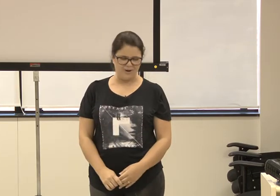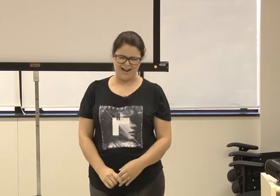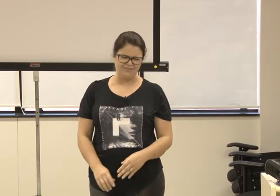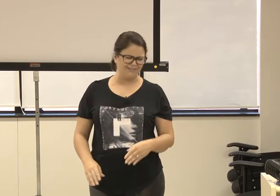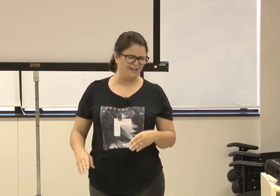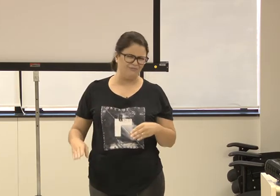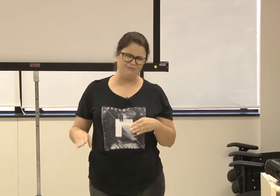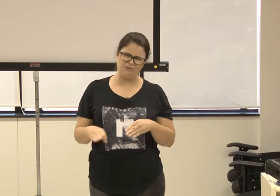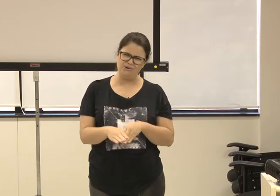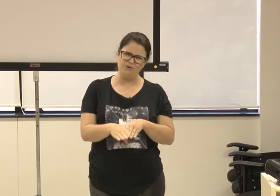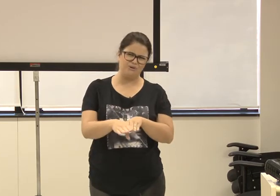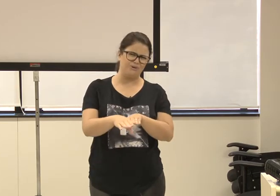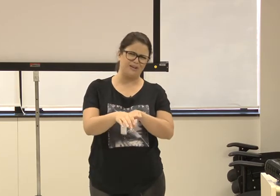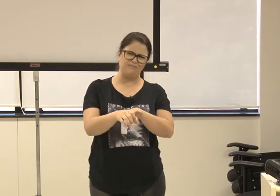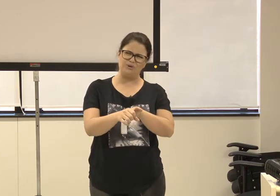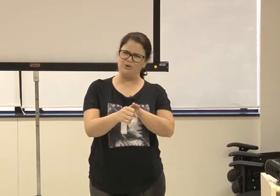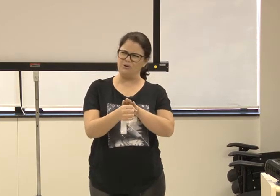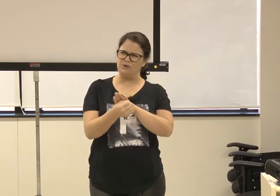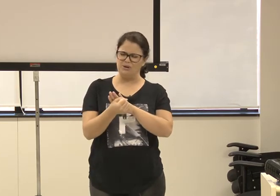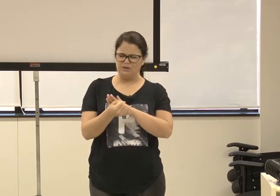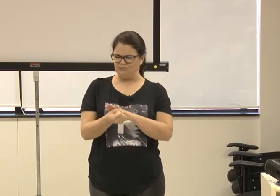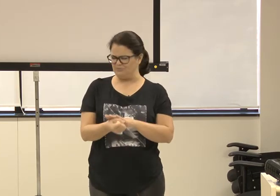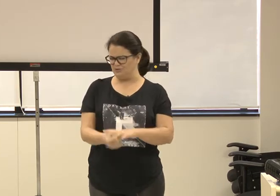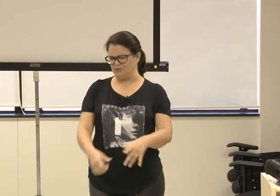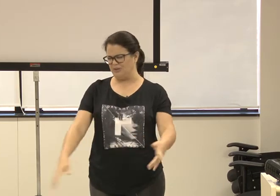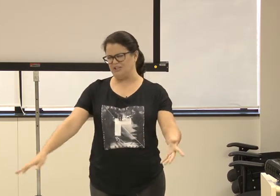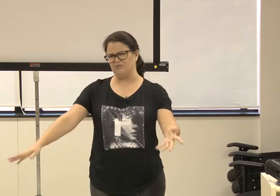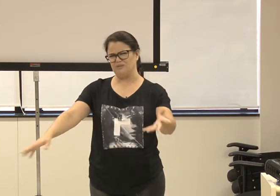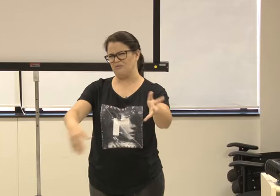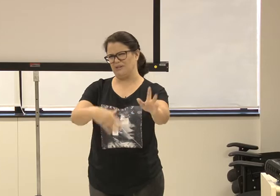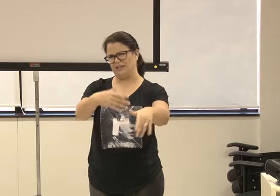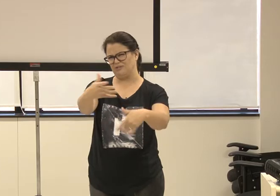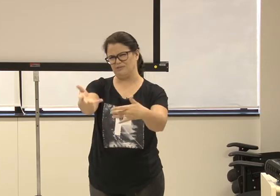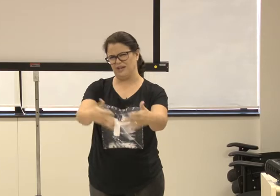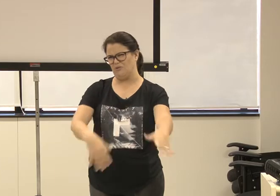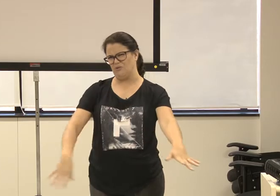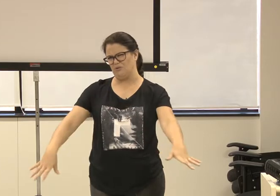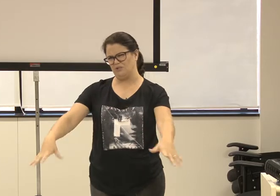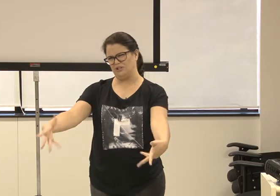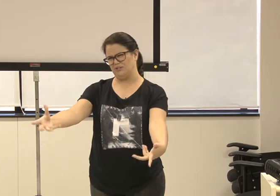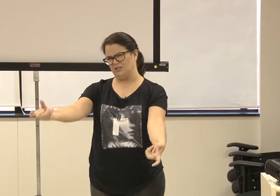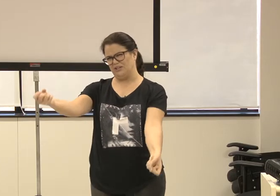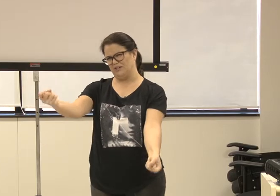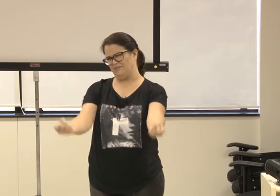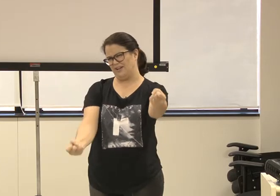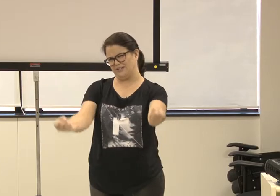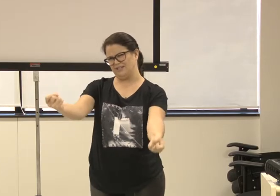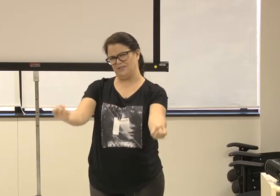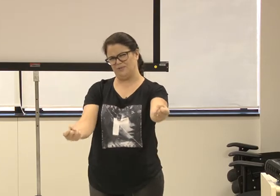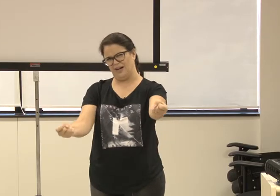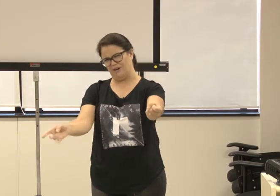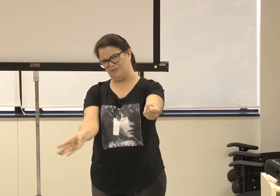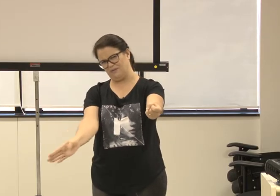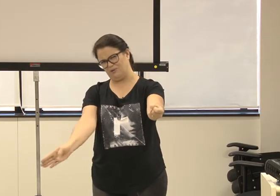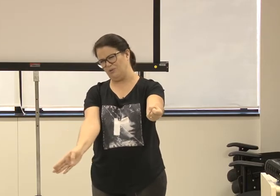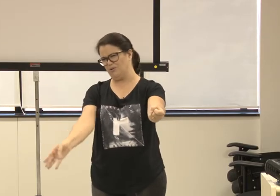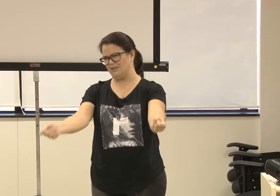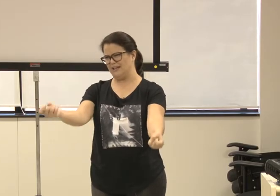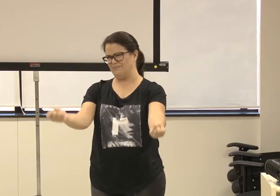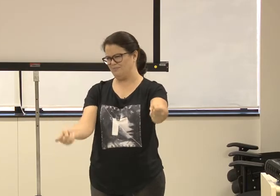carro travou, quebrou não sei o que, de não sei o que, de não sei aonde, que faz assim do carro, quebrou, sabe? Um